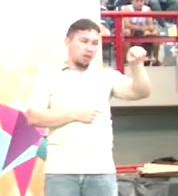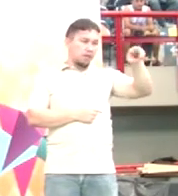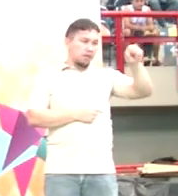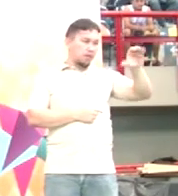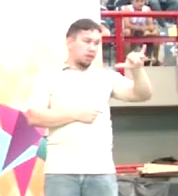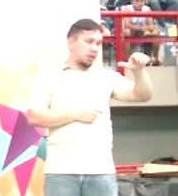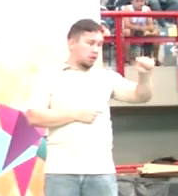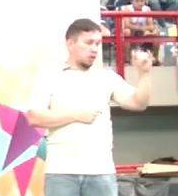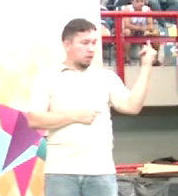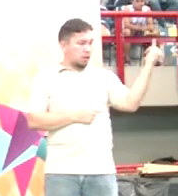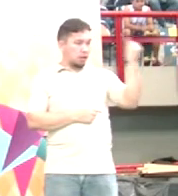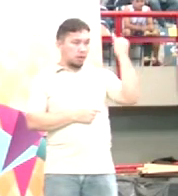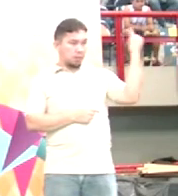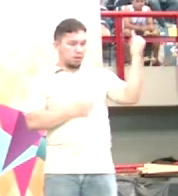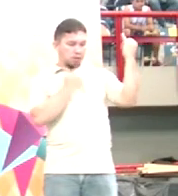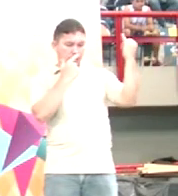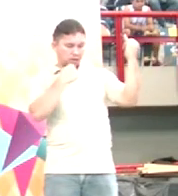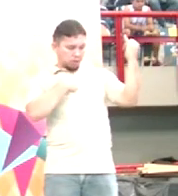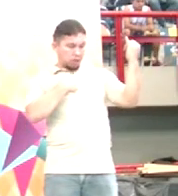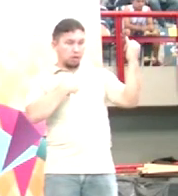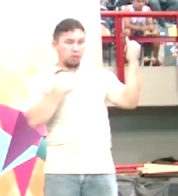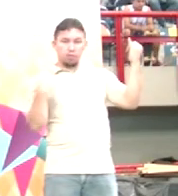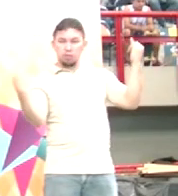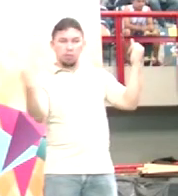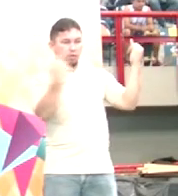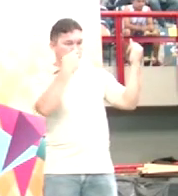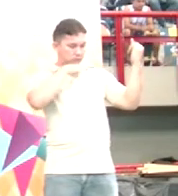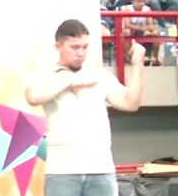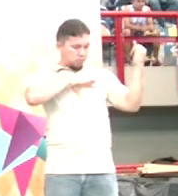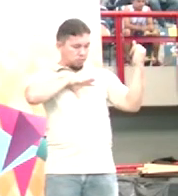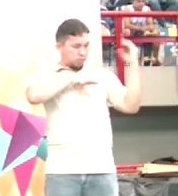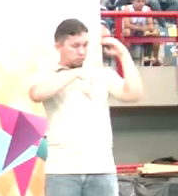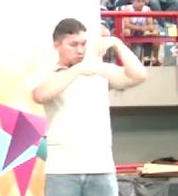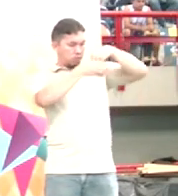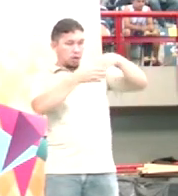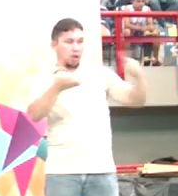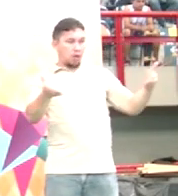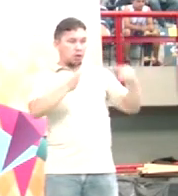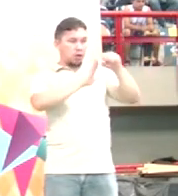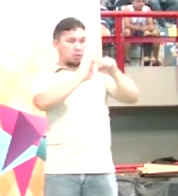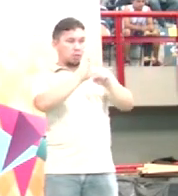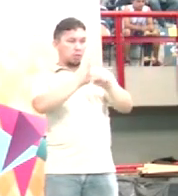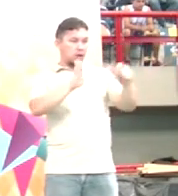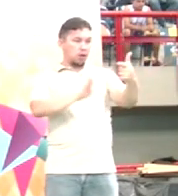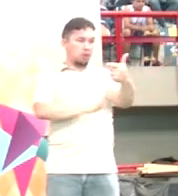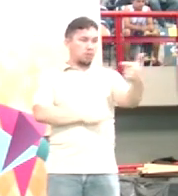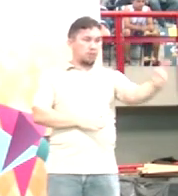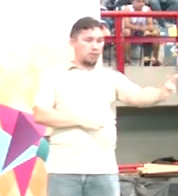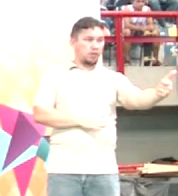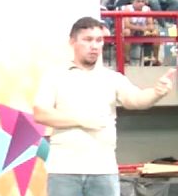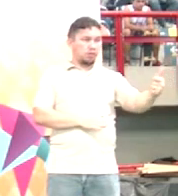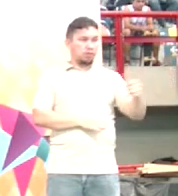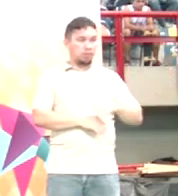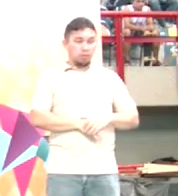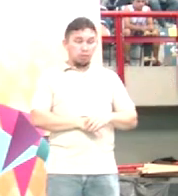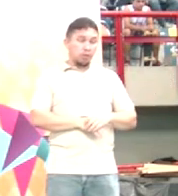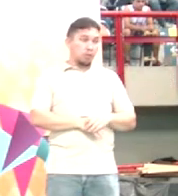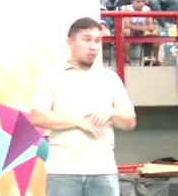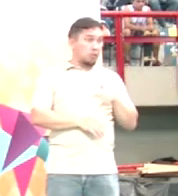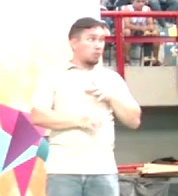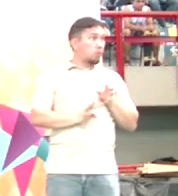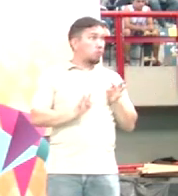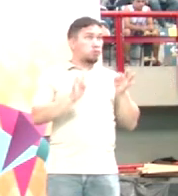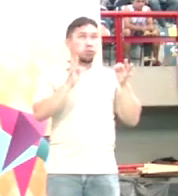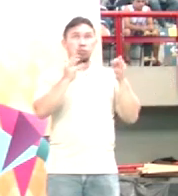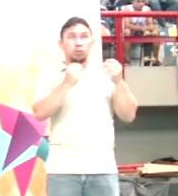importância da nossa língua, da língua portuguesa no século 21. Tá? Eu considero